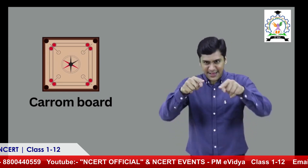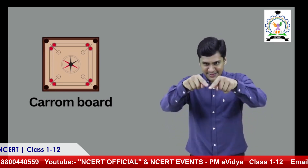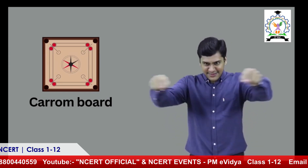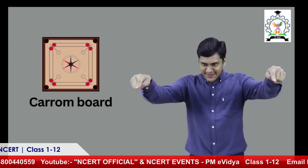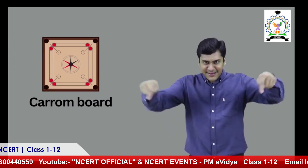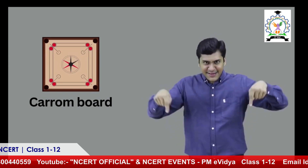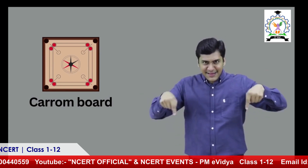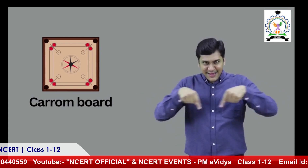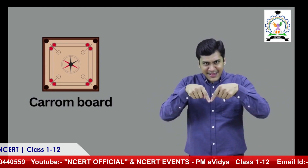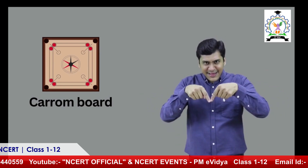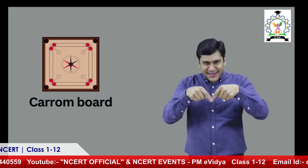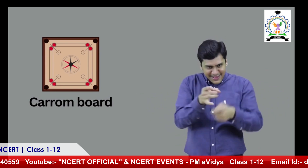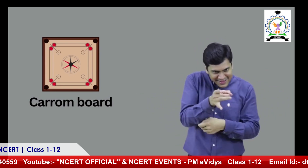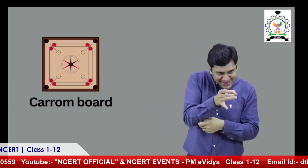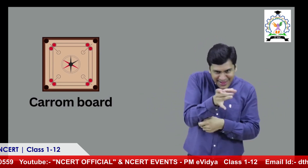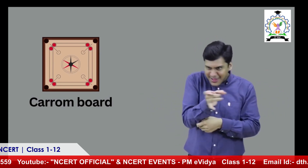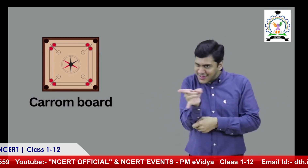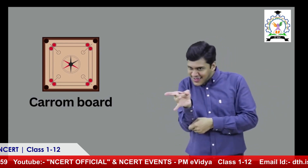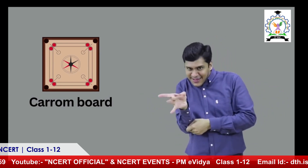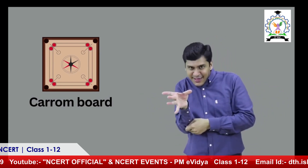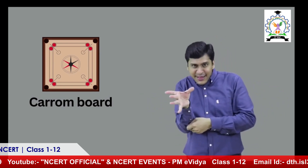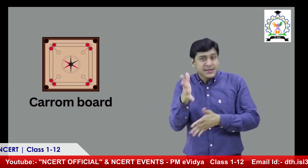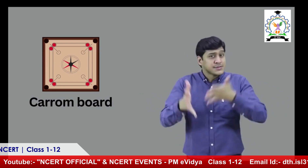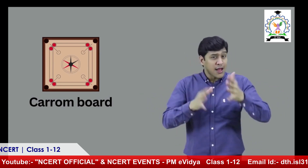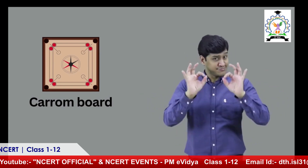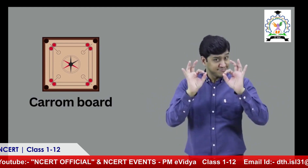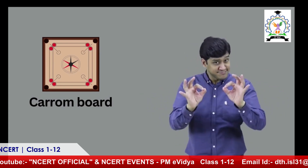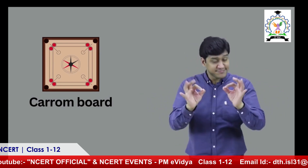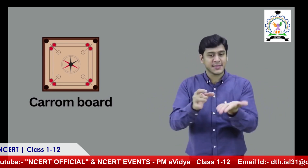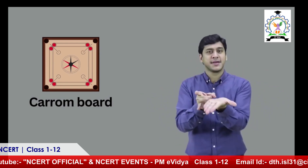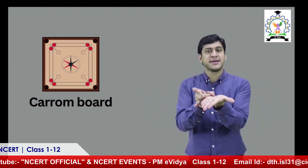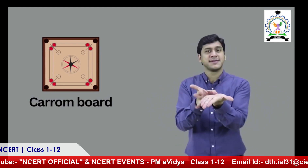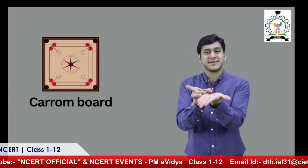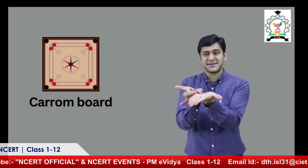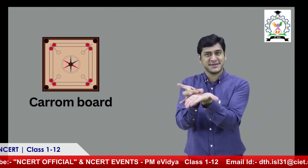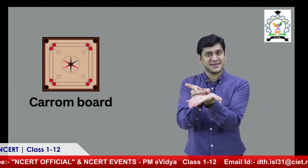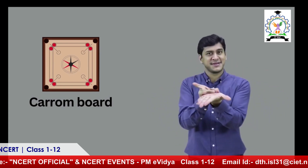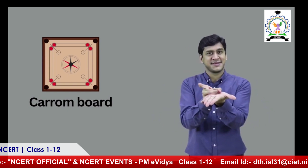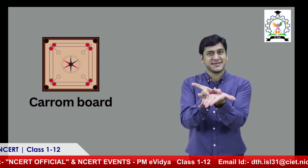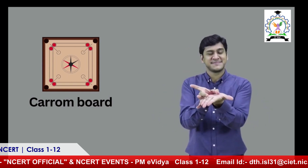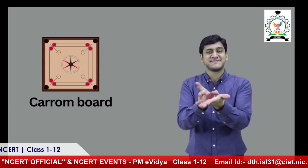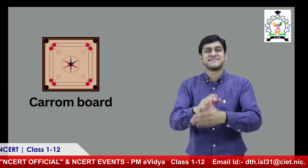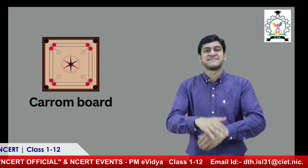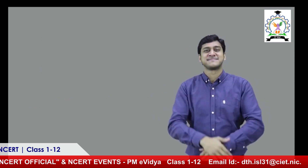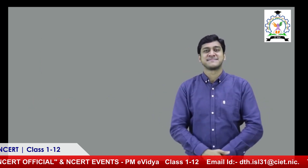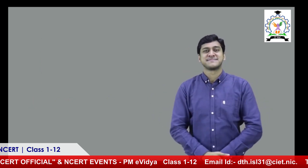कैरम बोर्ड भी आप लोगों ने खेला ही होगा, जैसे कैरम बोर्ड खेलते हैं ठीक साइन भी वैसे ही है।